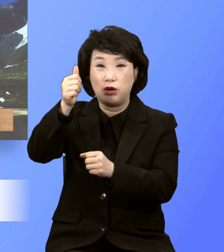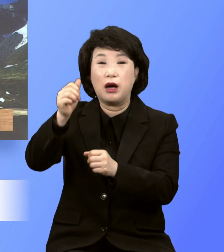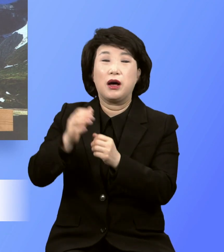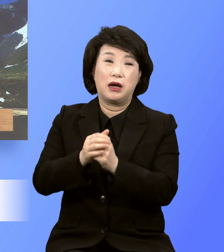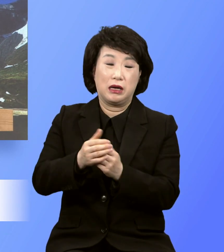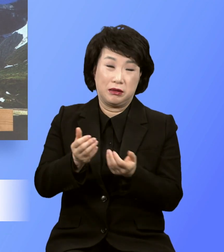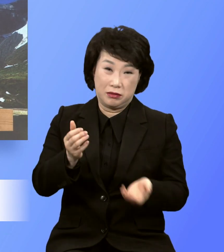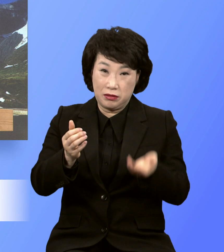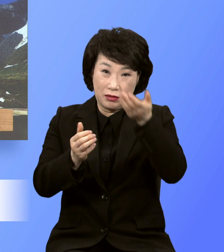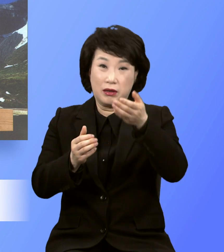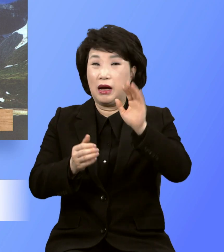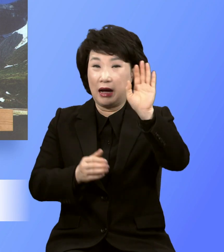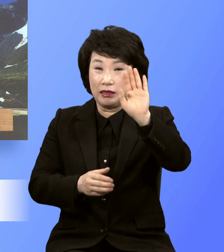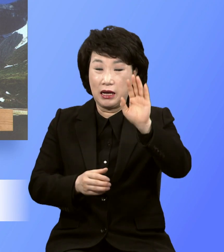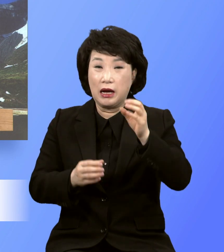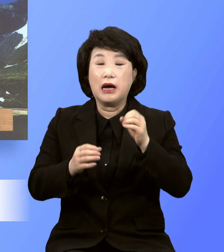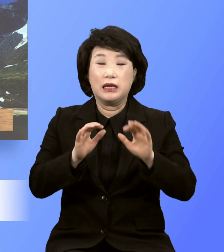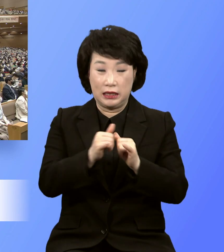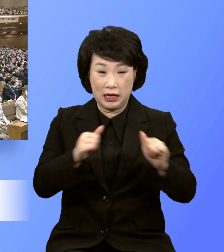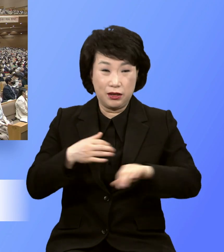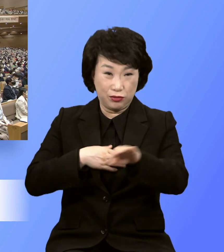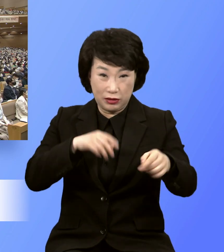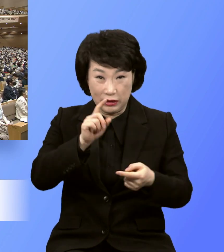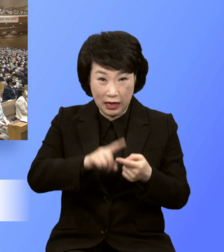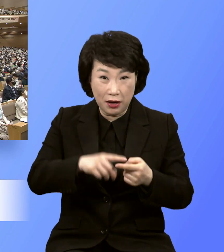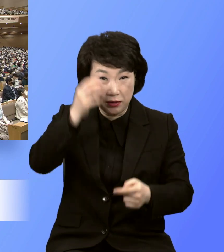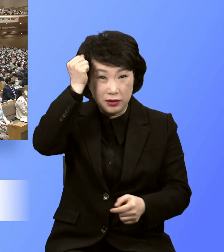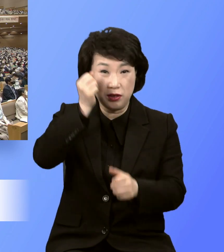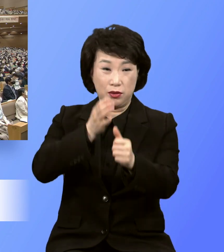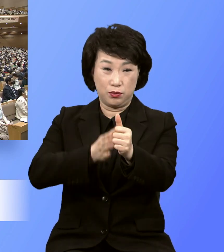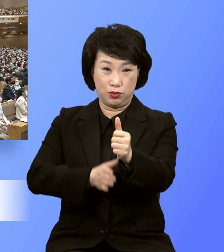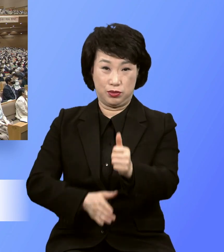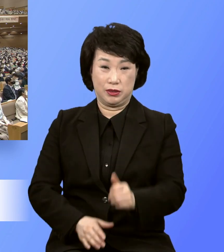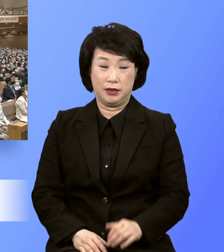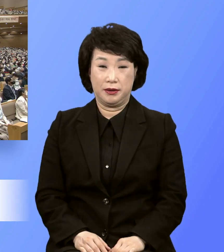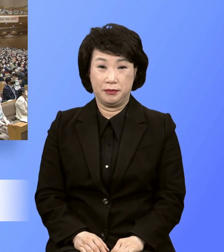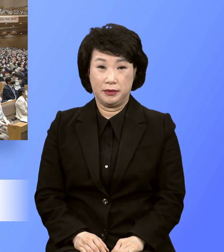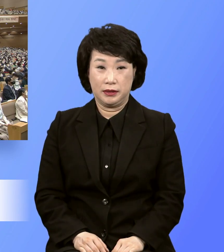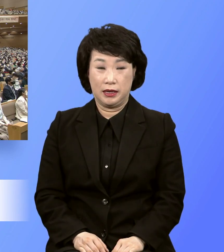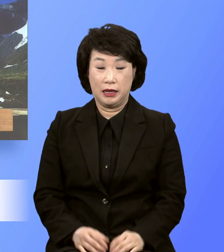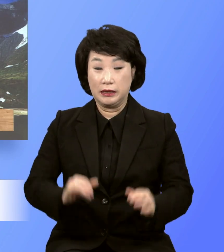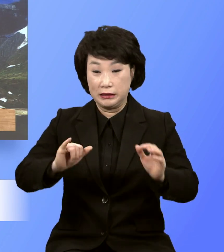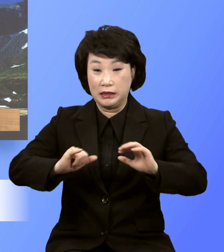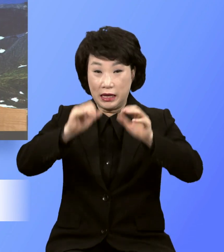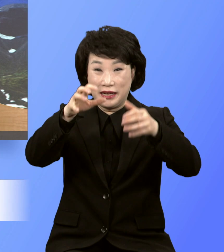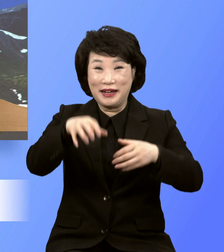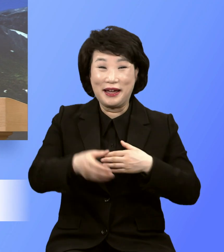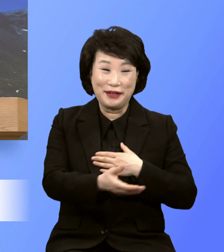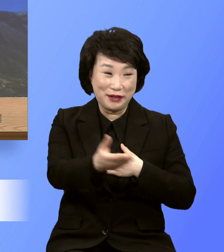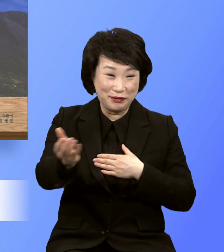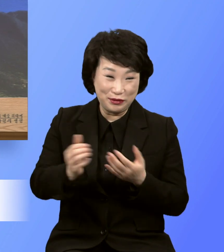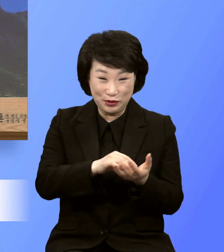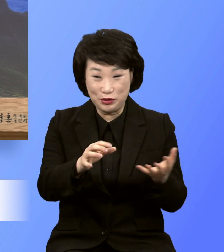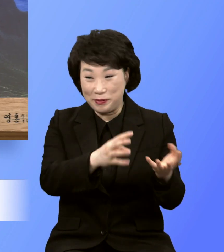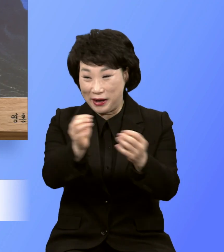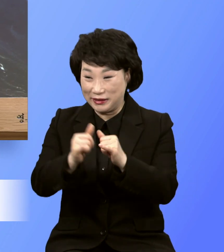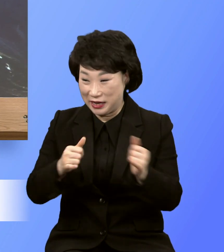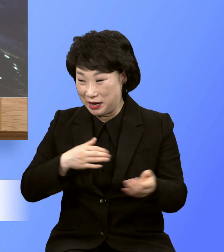피조물인 인간임을 잊어서는 안 된다 이 말이에요. 이 세상에 많은